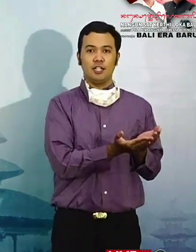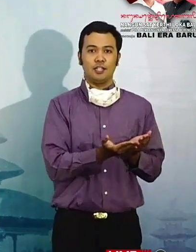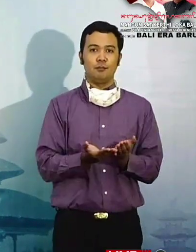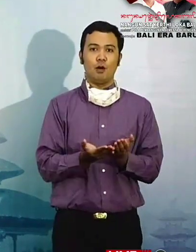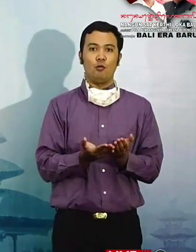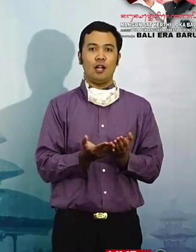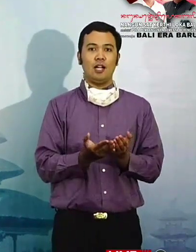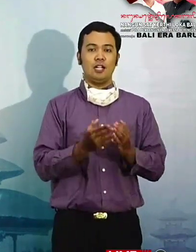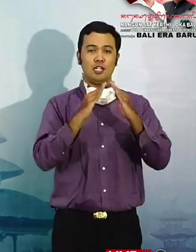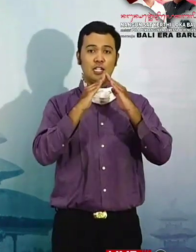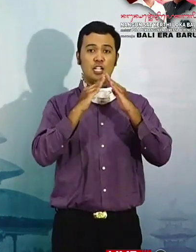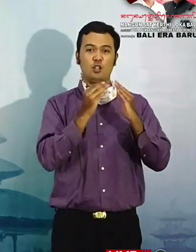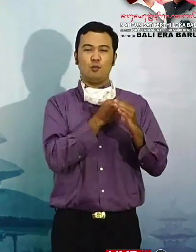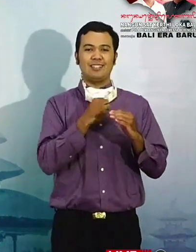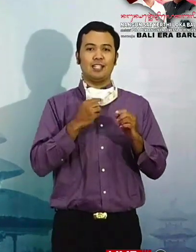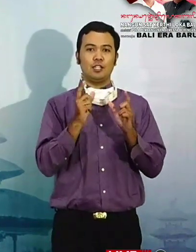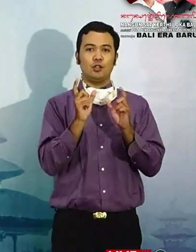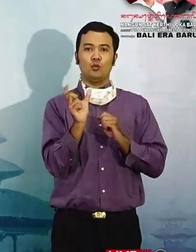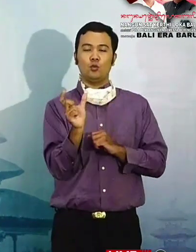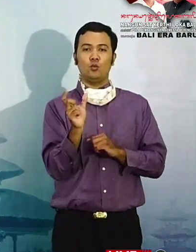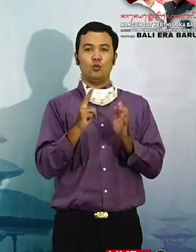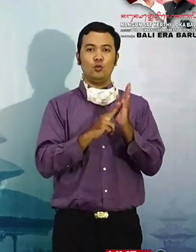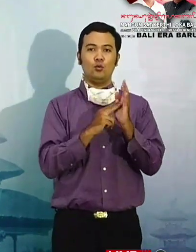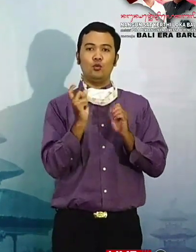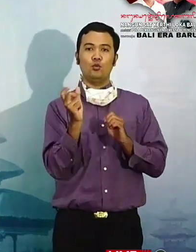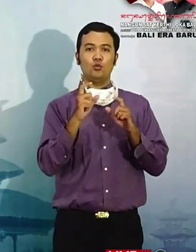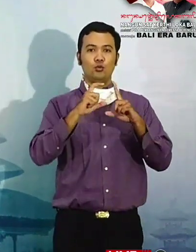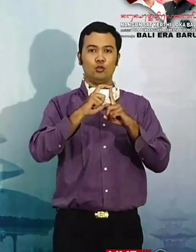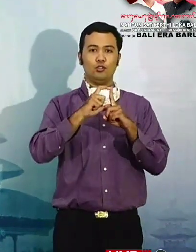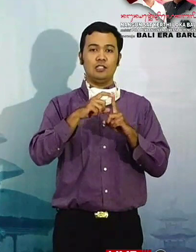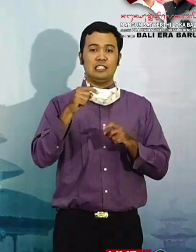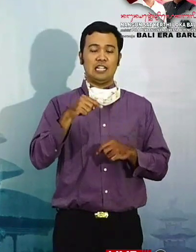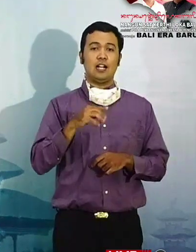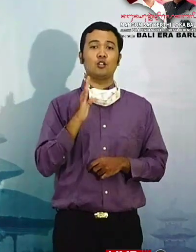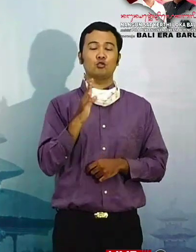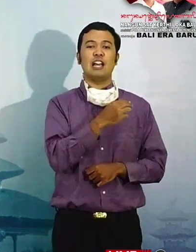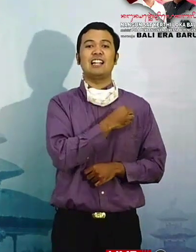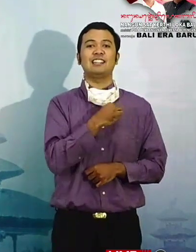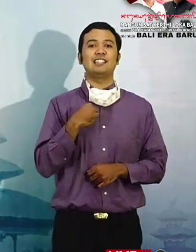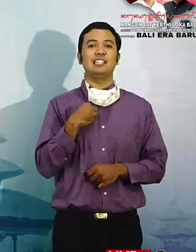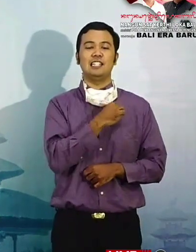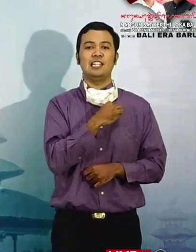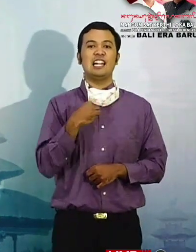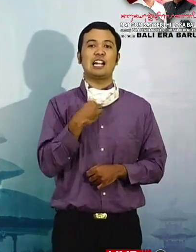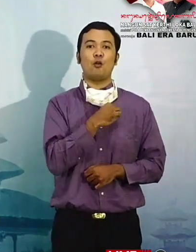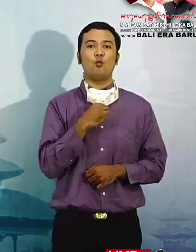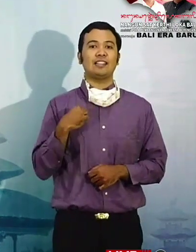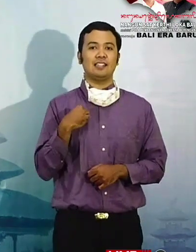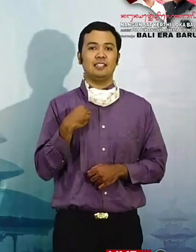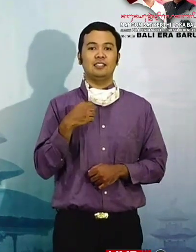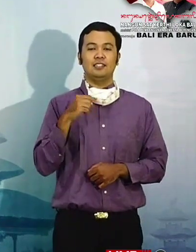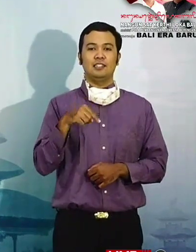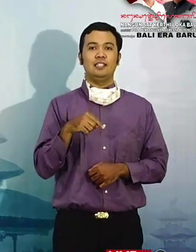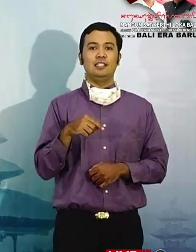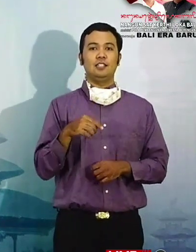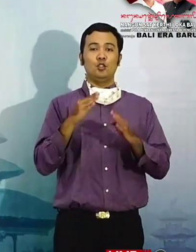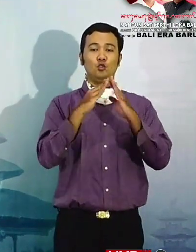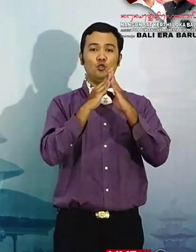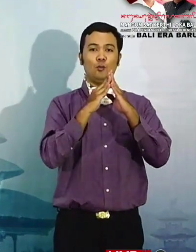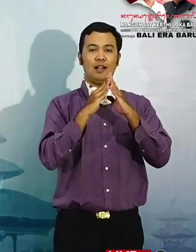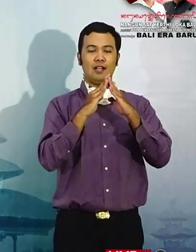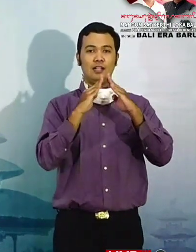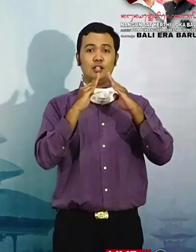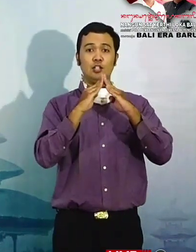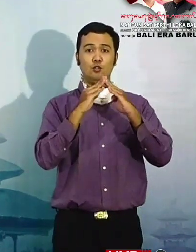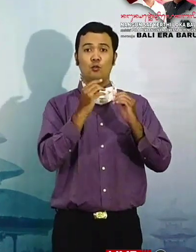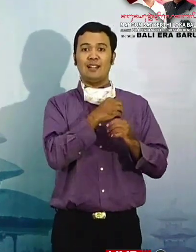Unut dan saat ini sudah dirawat di Rumah Sakit Unut. Jadi itu tindakan yang kita lakukan tadi malam ya.